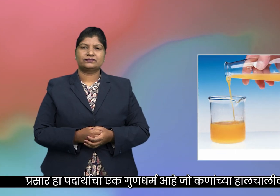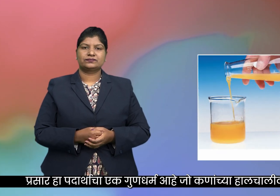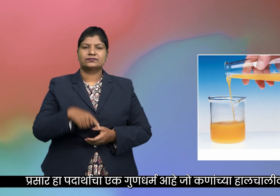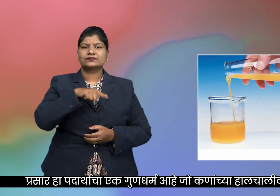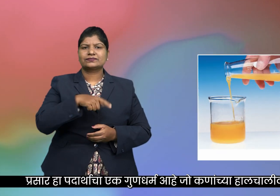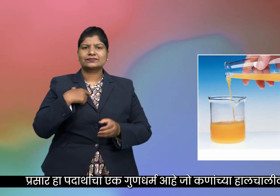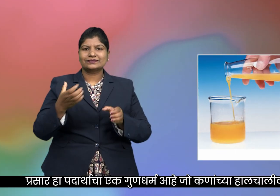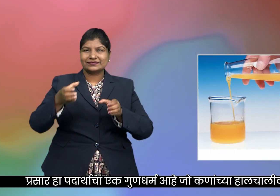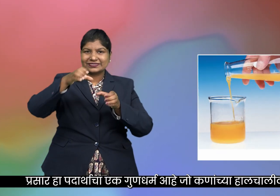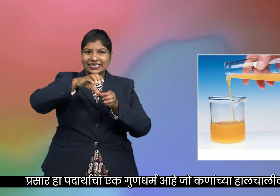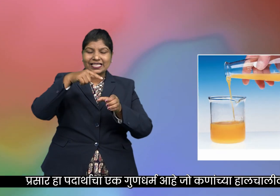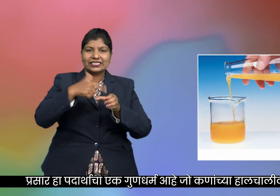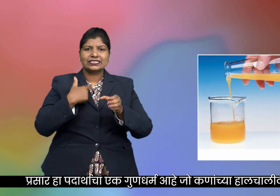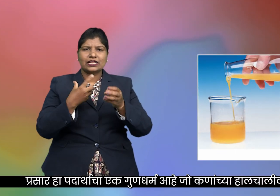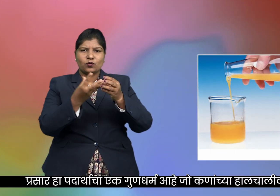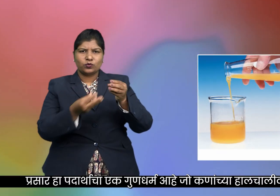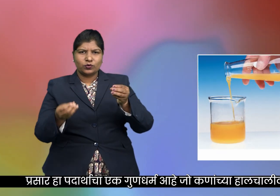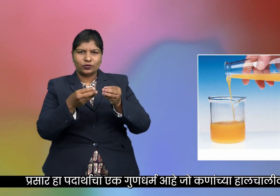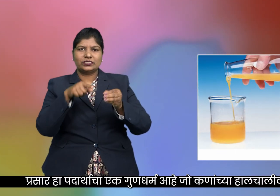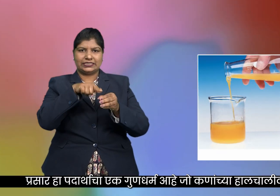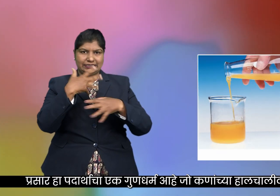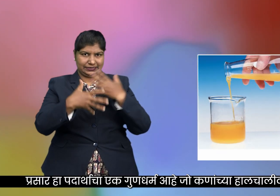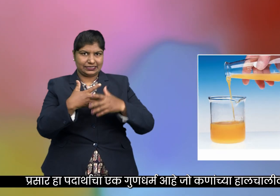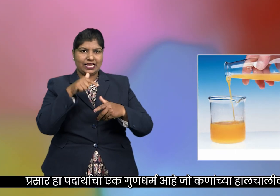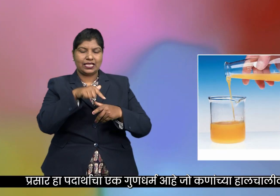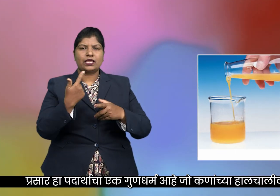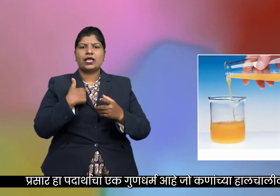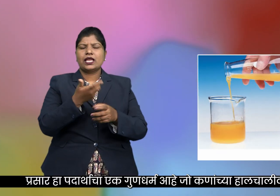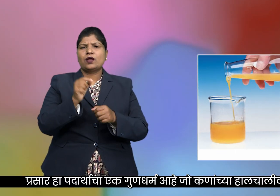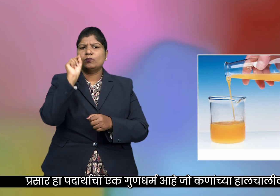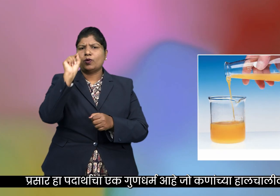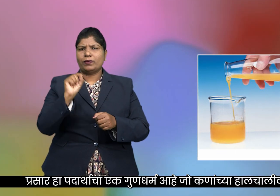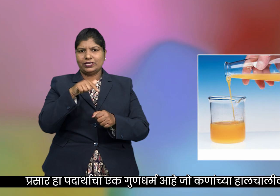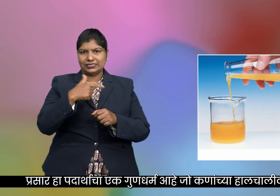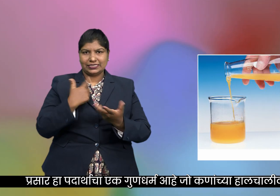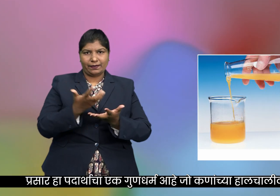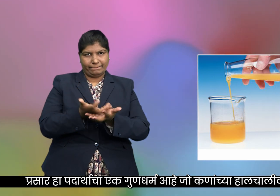प्रसार हा पदार्थाचा एक गुणधर्म आहे, जो कणांच्या हालचालीवर आधारित असतो.